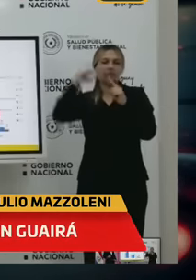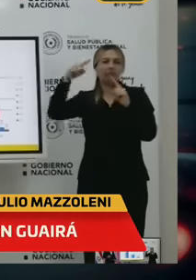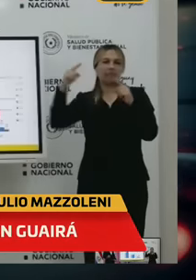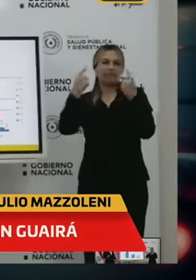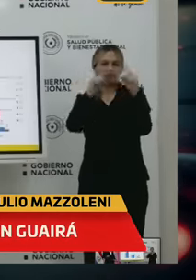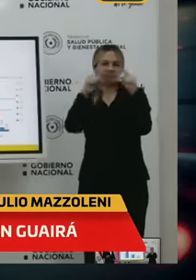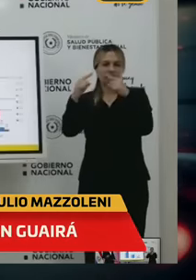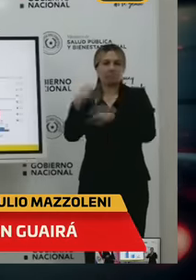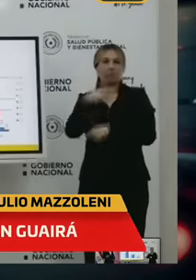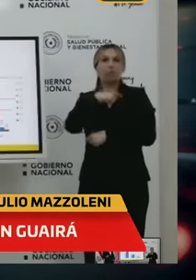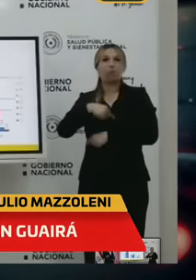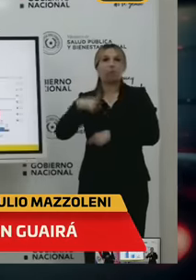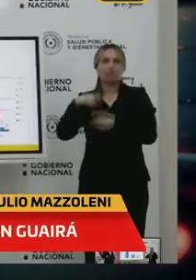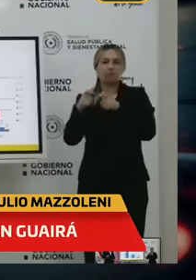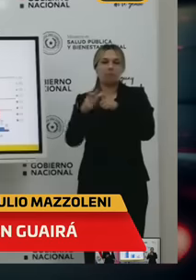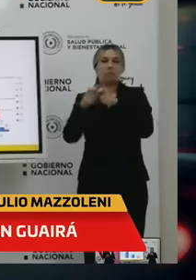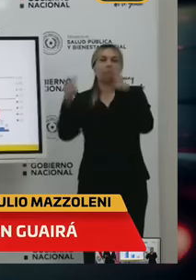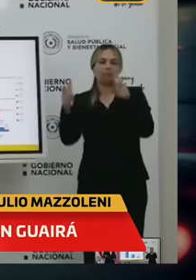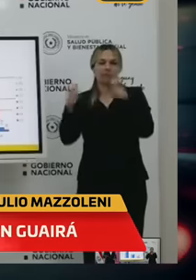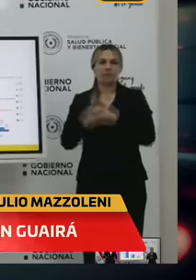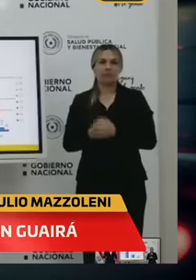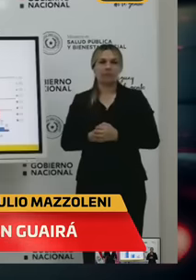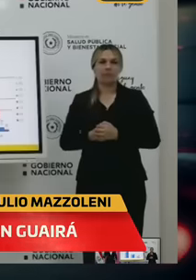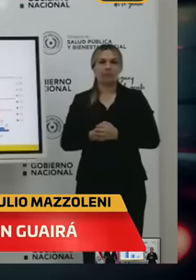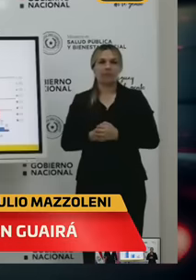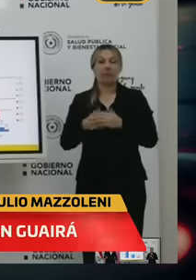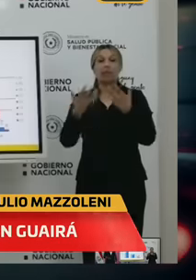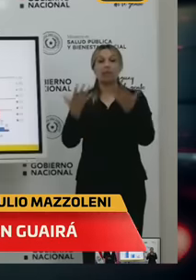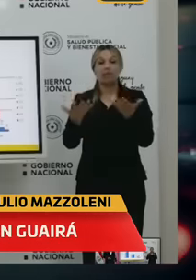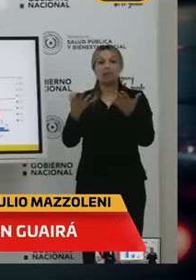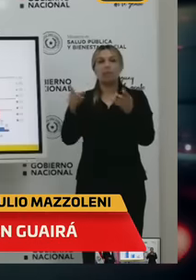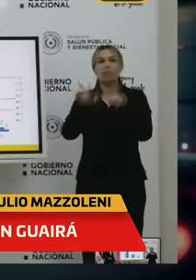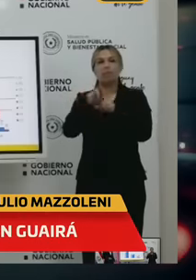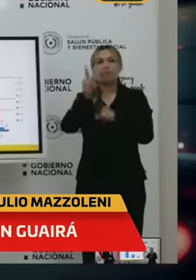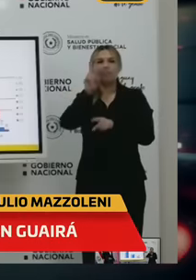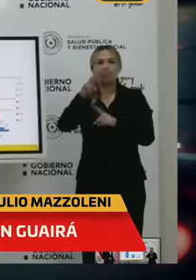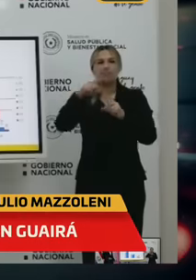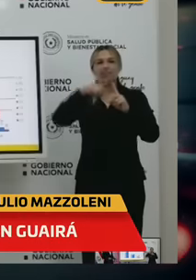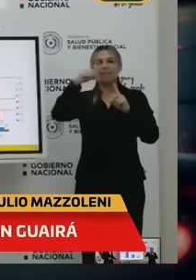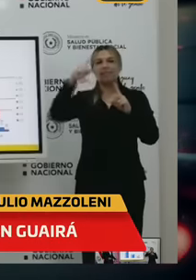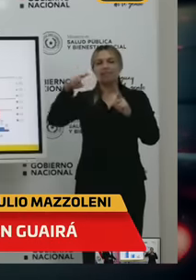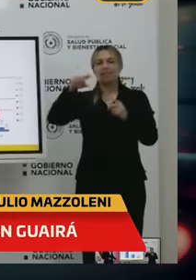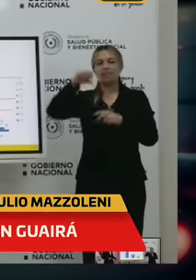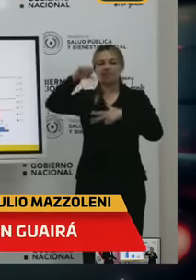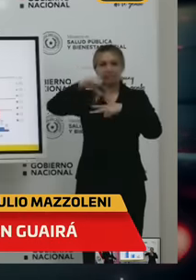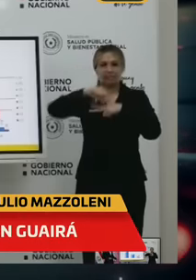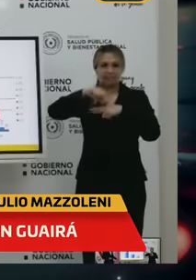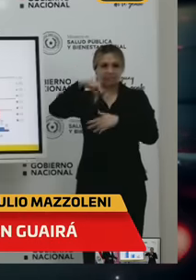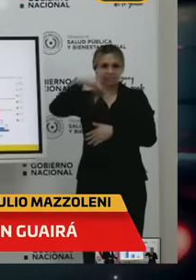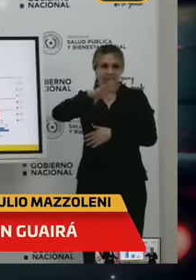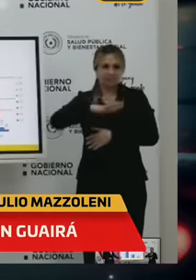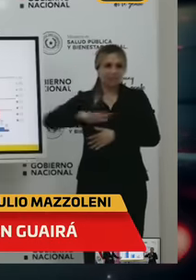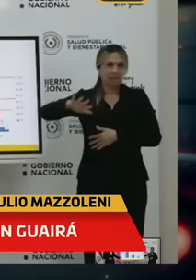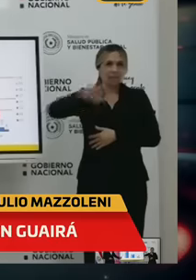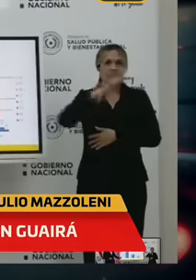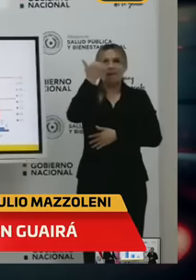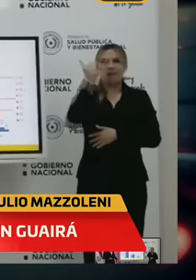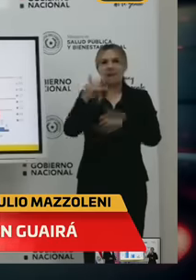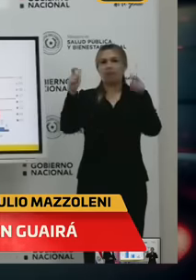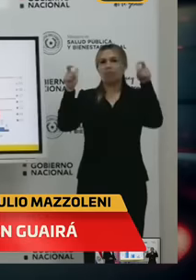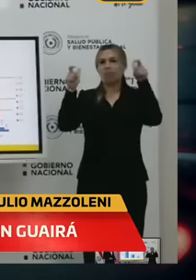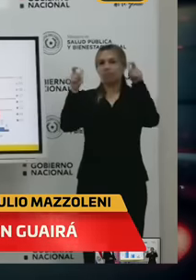En Concepción es mucho más. Y aquí, darles una imagen de lo que está ocurriendo en Central. Tenemos un